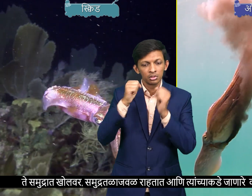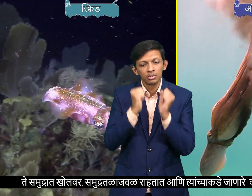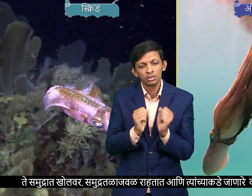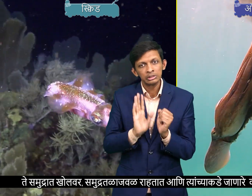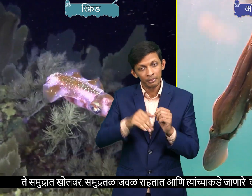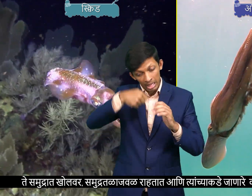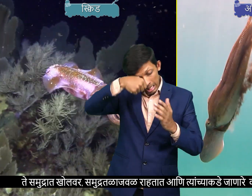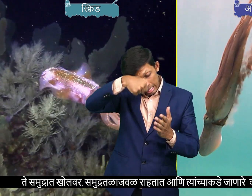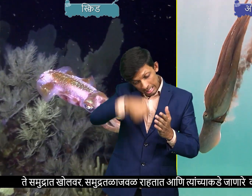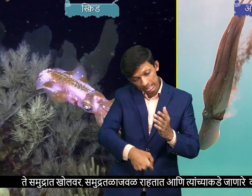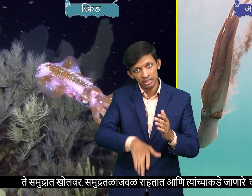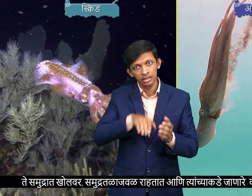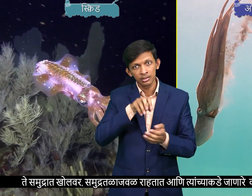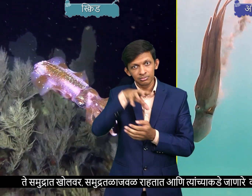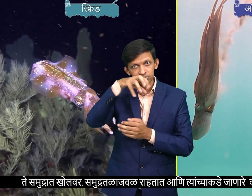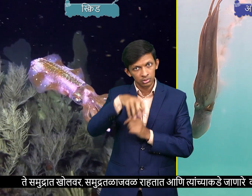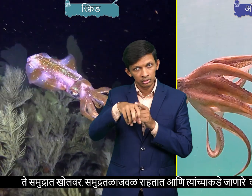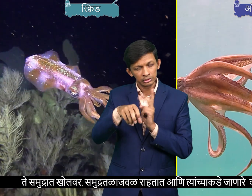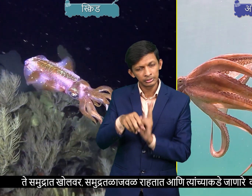कोणतेही भक्ष्य पकडतात.